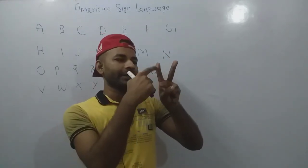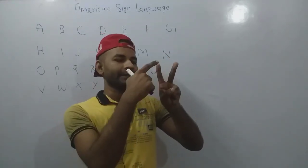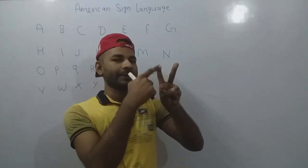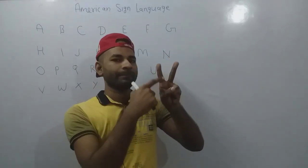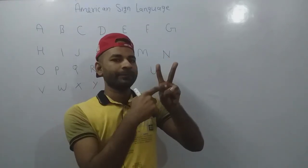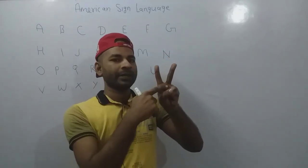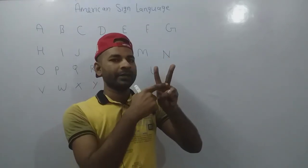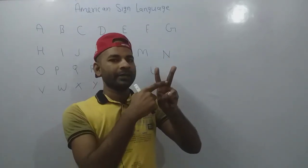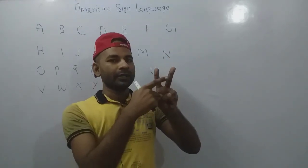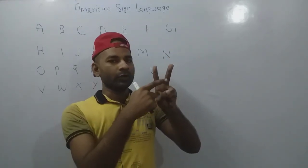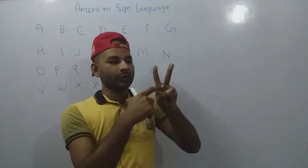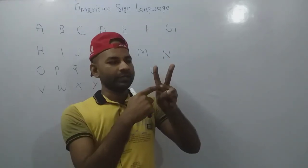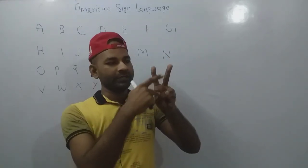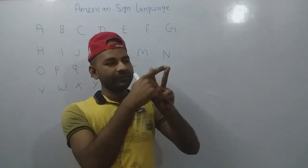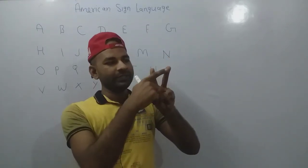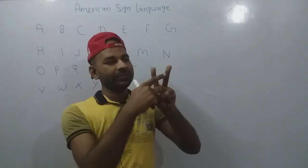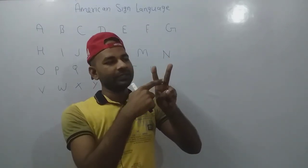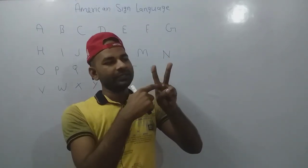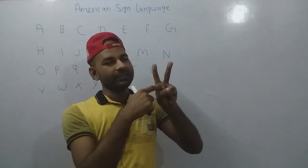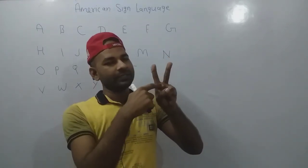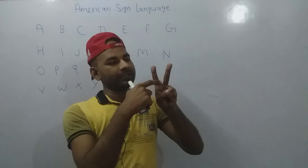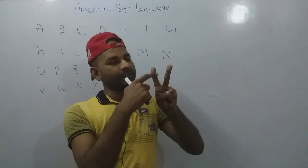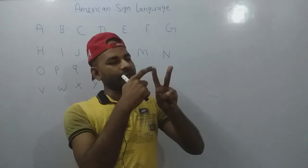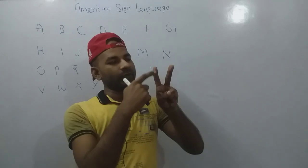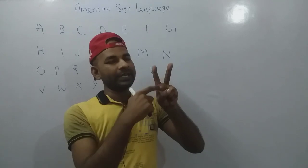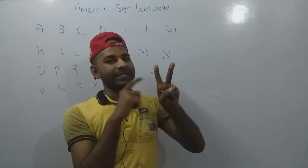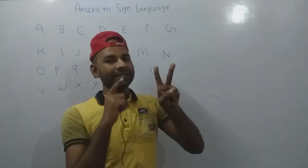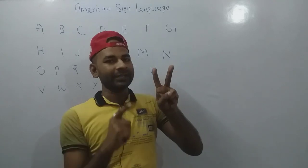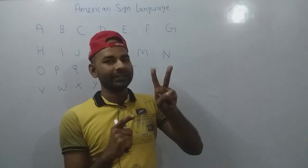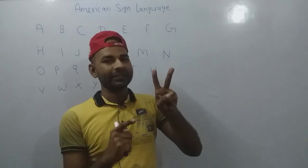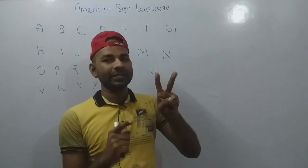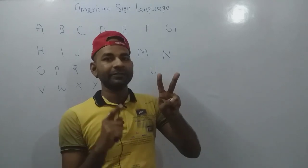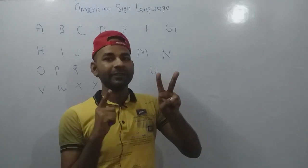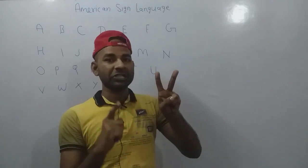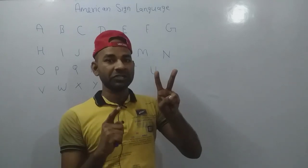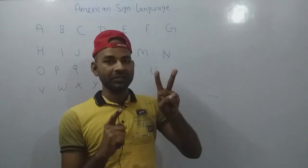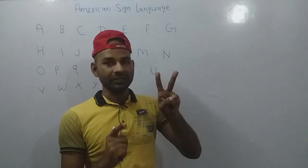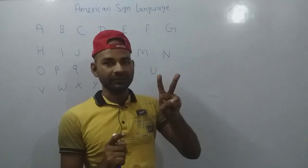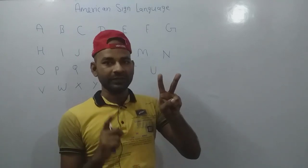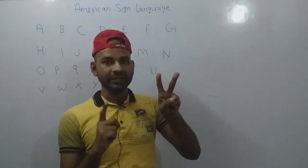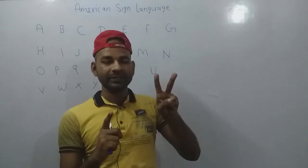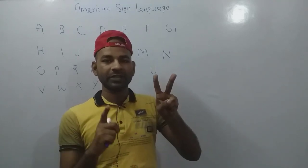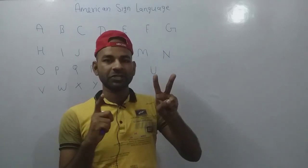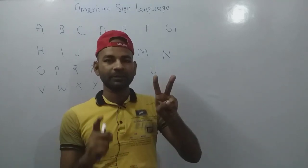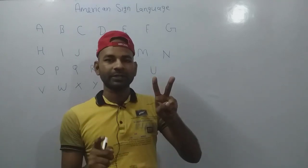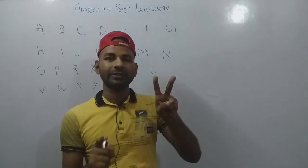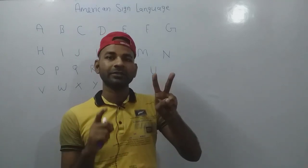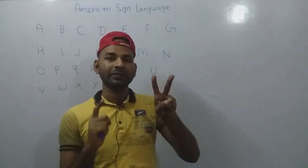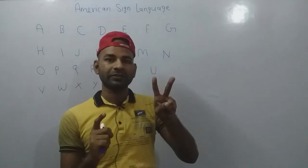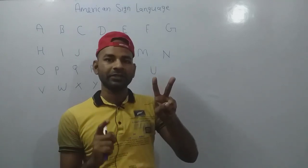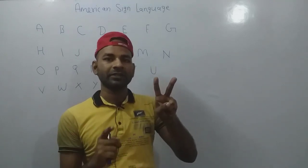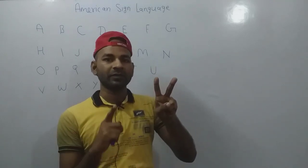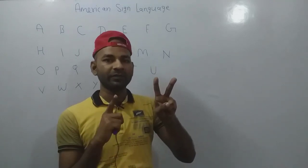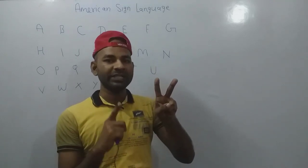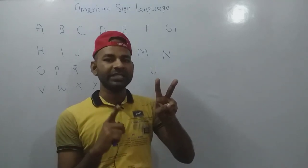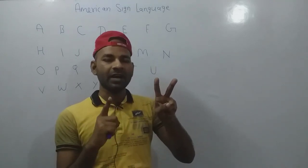ऐसे, और ये वी जो है ये संकेत करता है विक्ट्री की तरफ। इंग्लिश का एक शब्द है विक्ट्री,